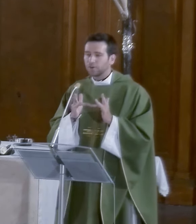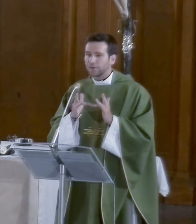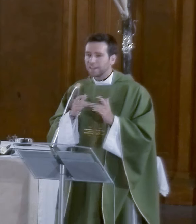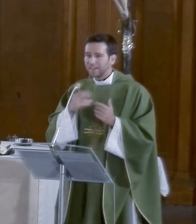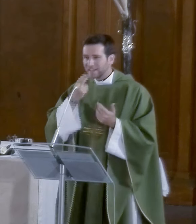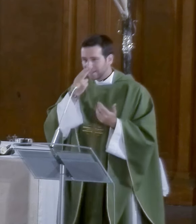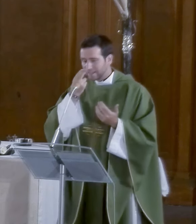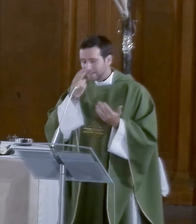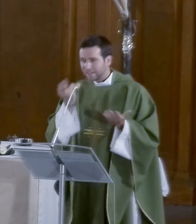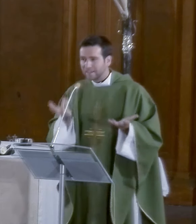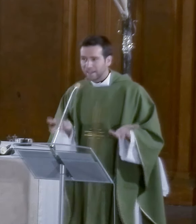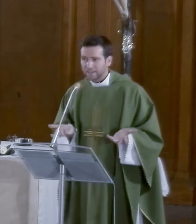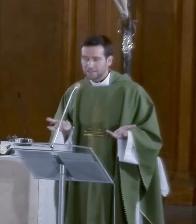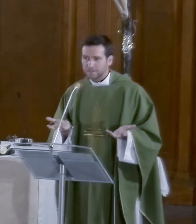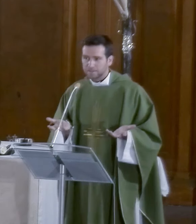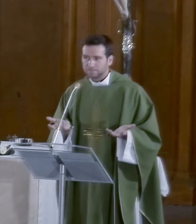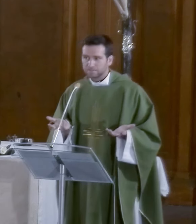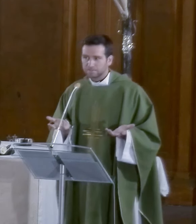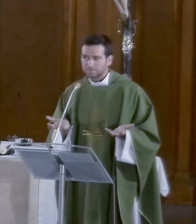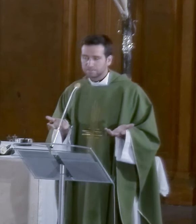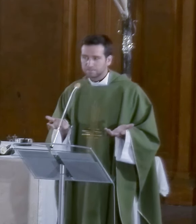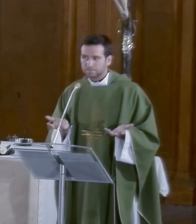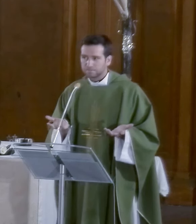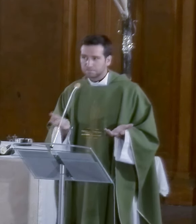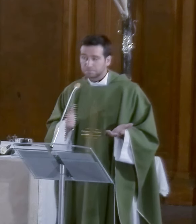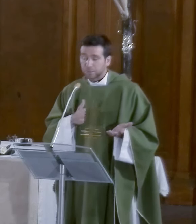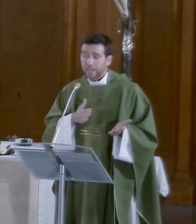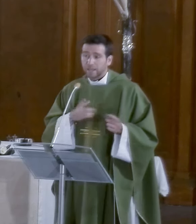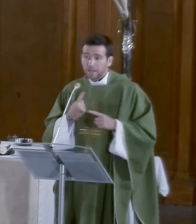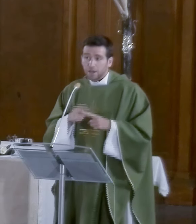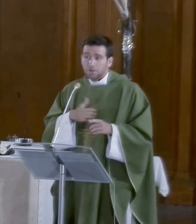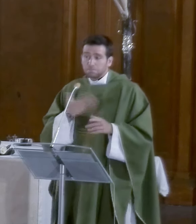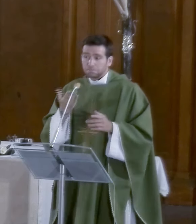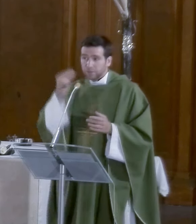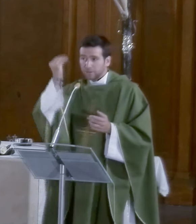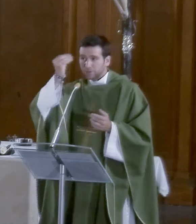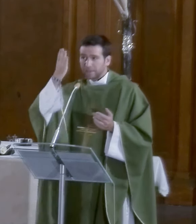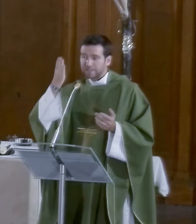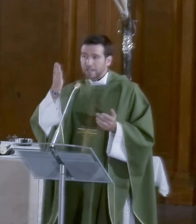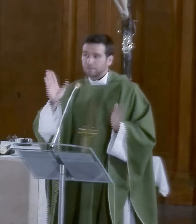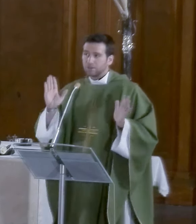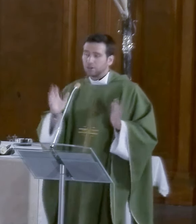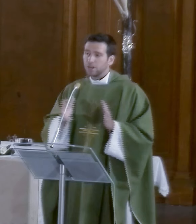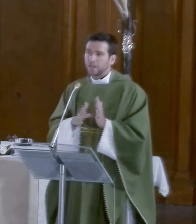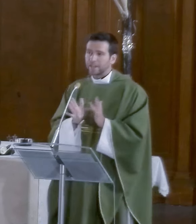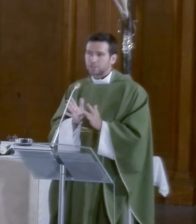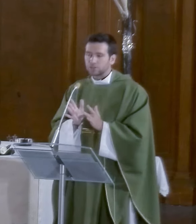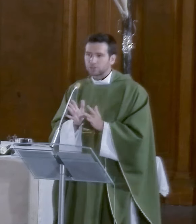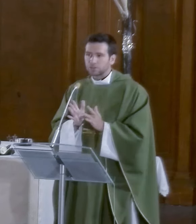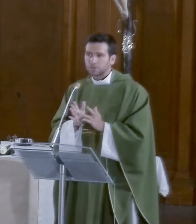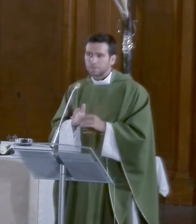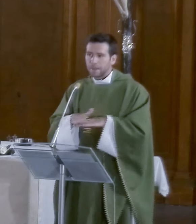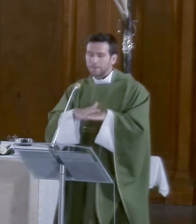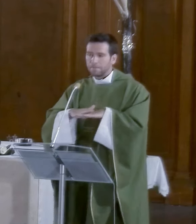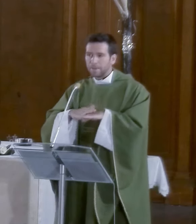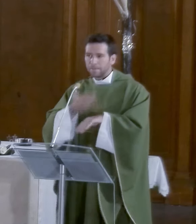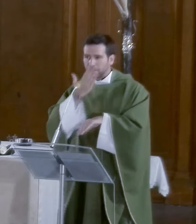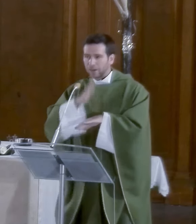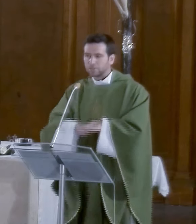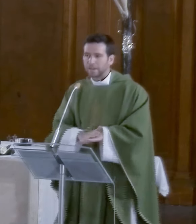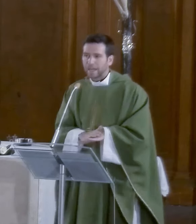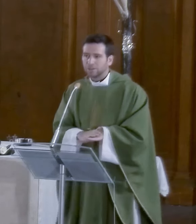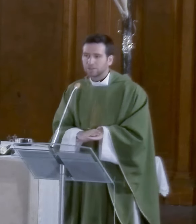relación de interés? Porque podríamos pensar, bueno, Jesús